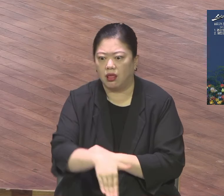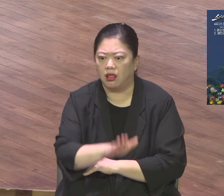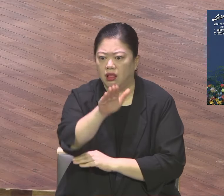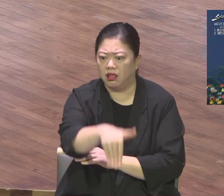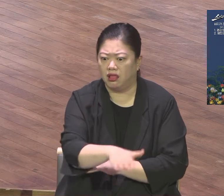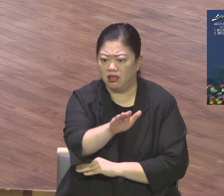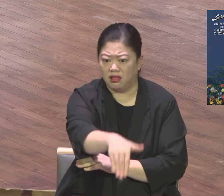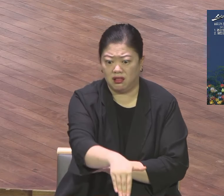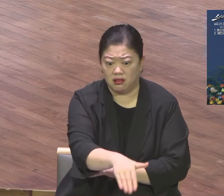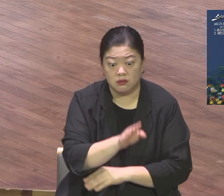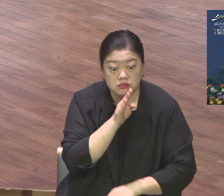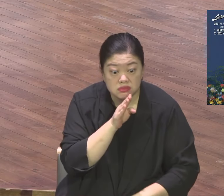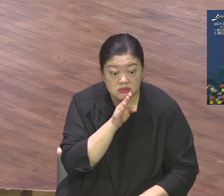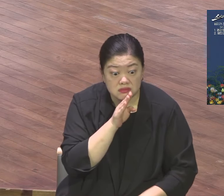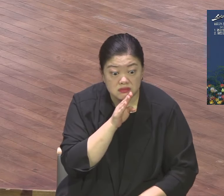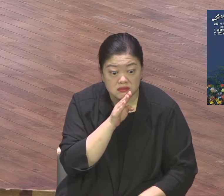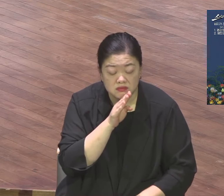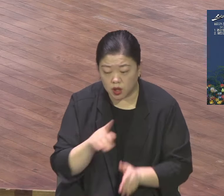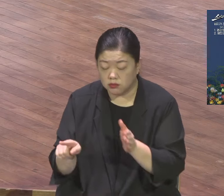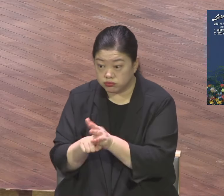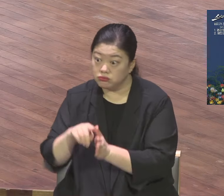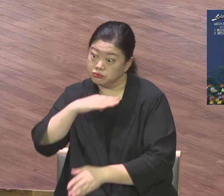절대 흔들리지 않습니다.